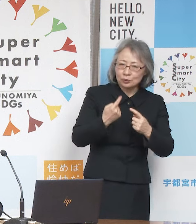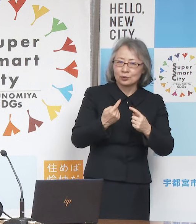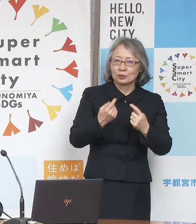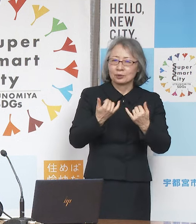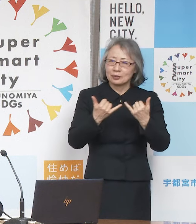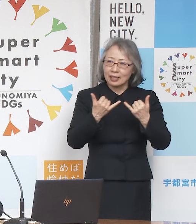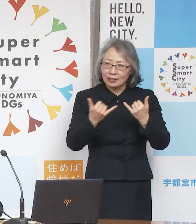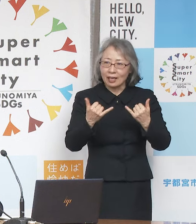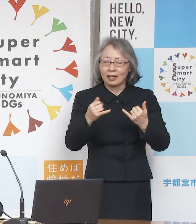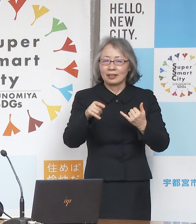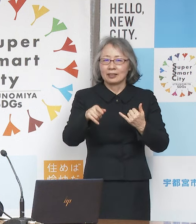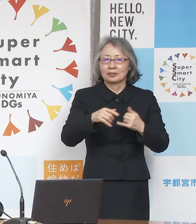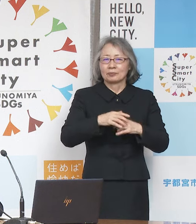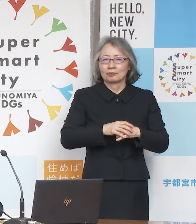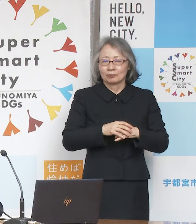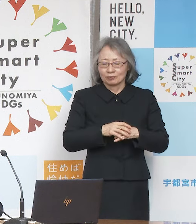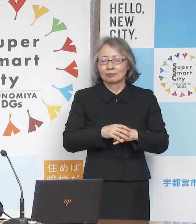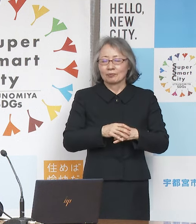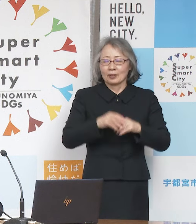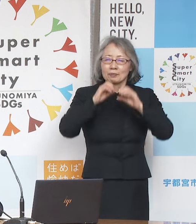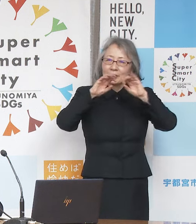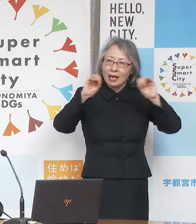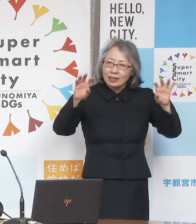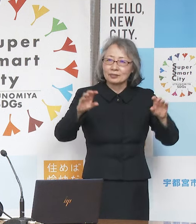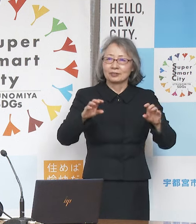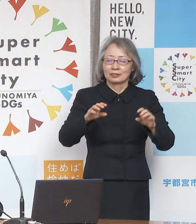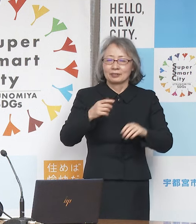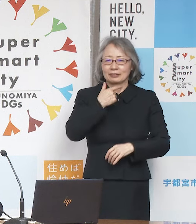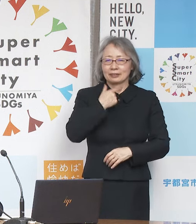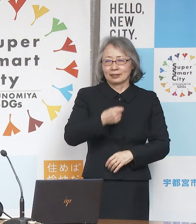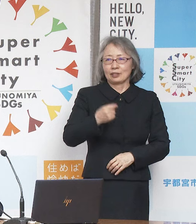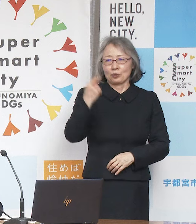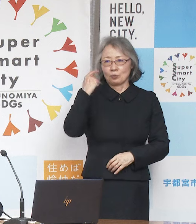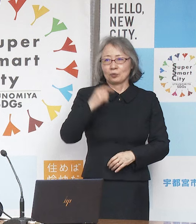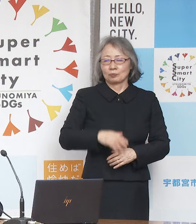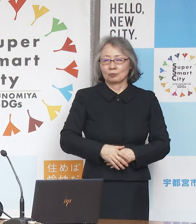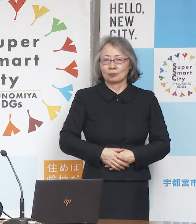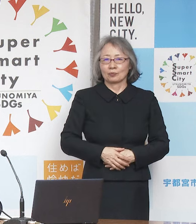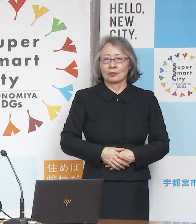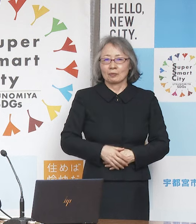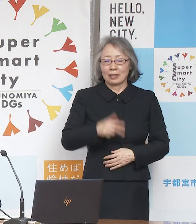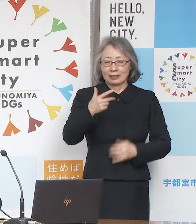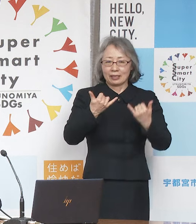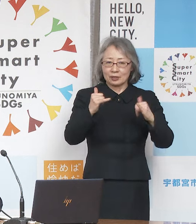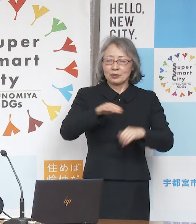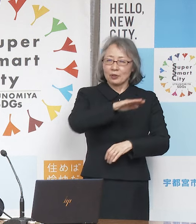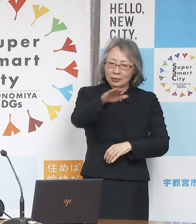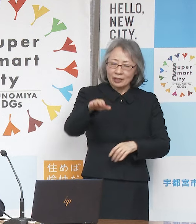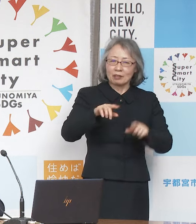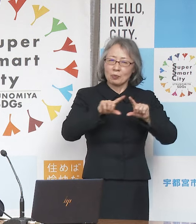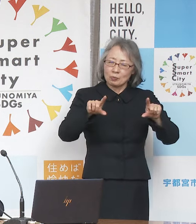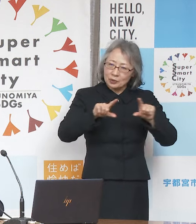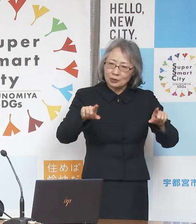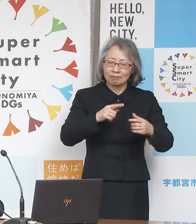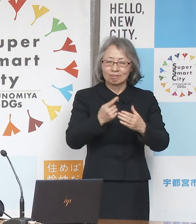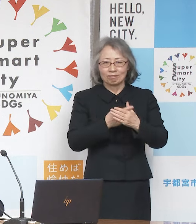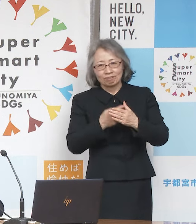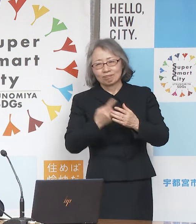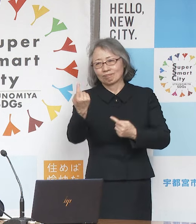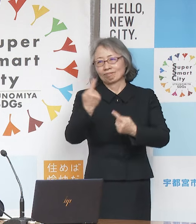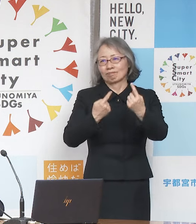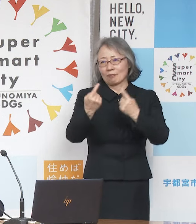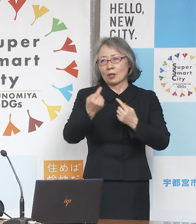にもそういう方もえどんどんPRして増やしていきたいと思いますしもちろんあの市民の皆さん方にもえ気軽に来